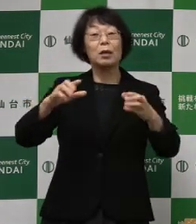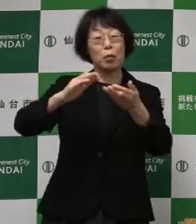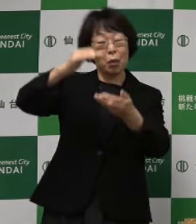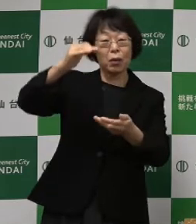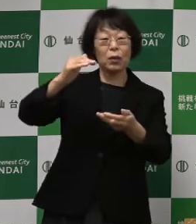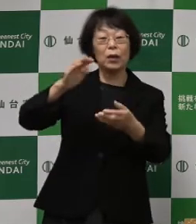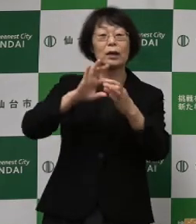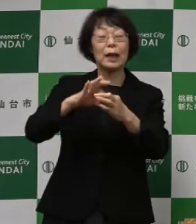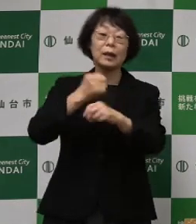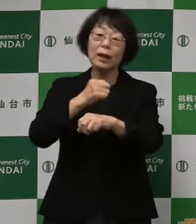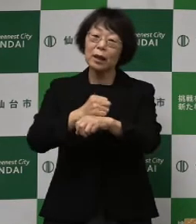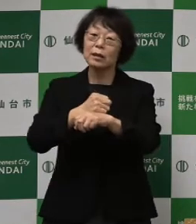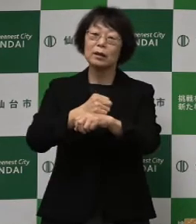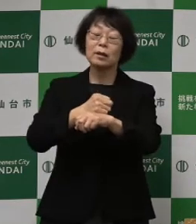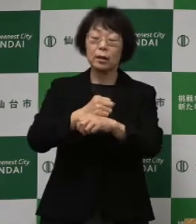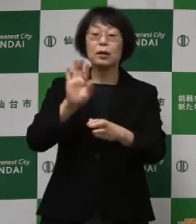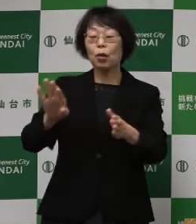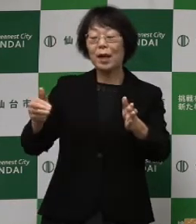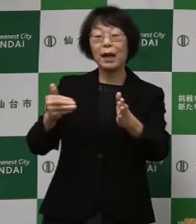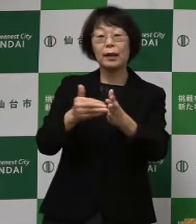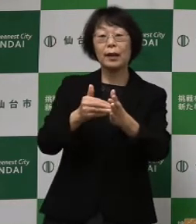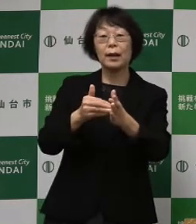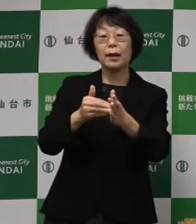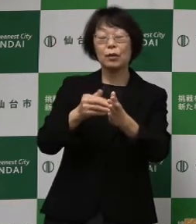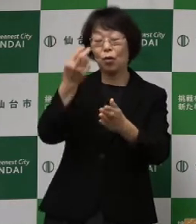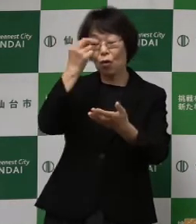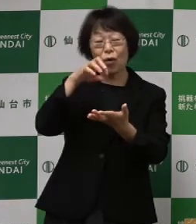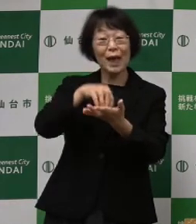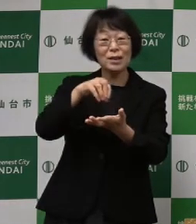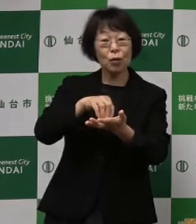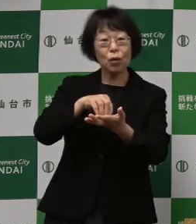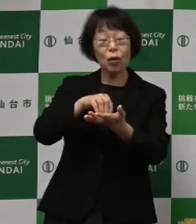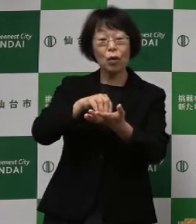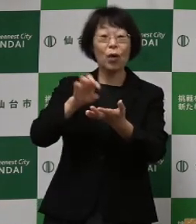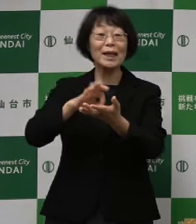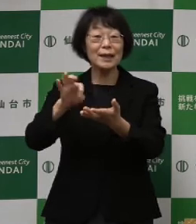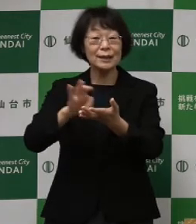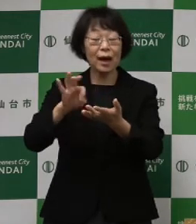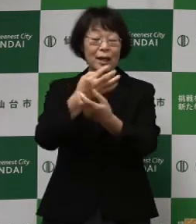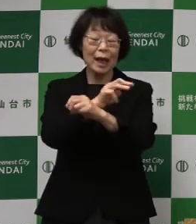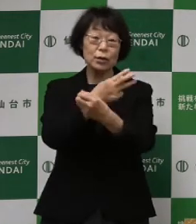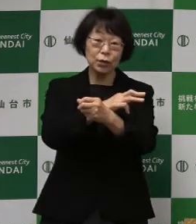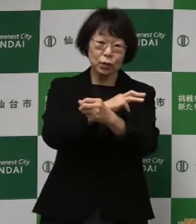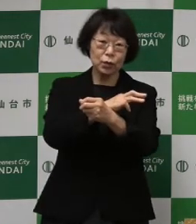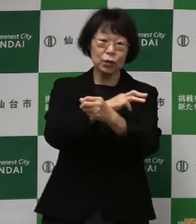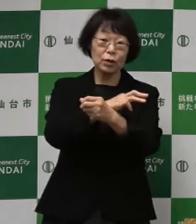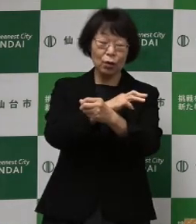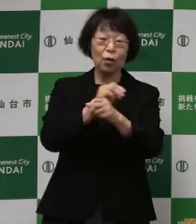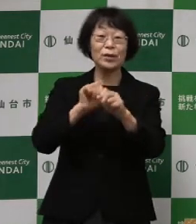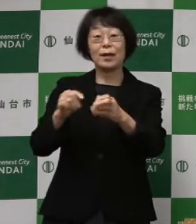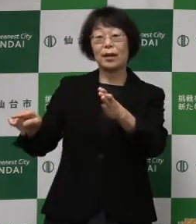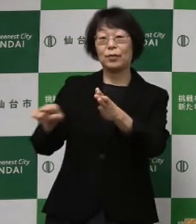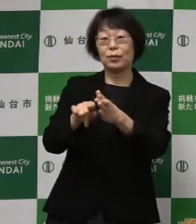変なところであって、これまでの検証を生かした研修なりあのしているわけですけれども